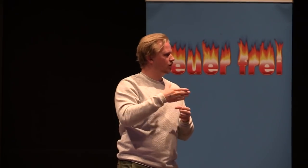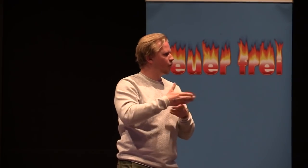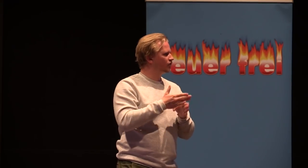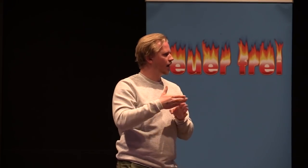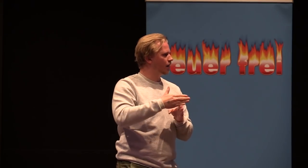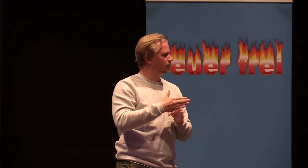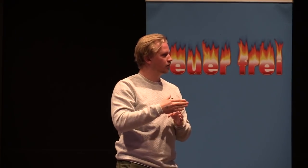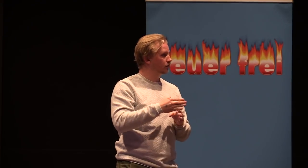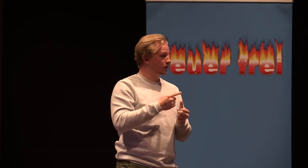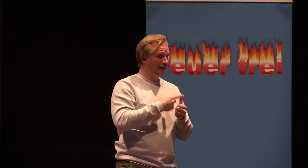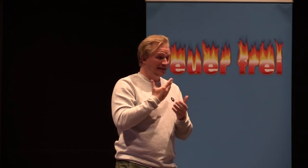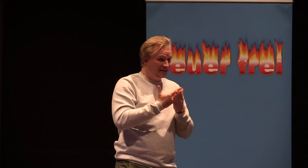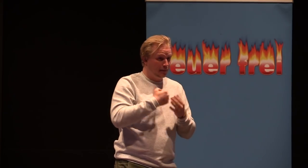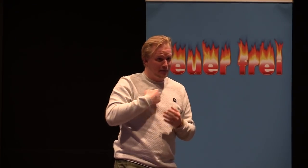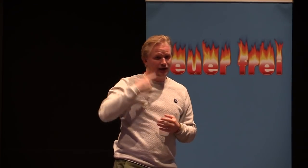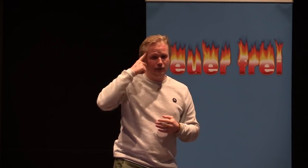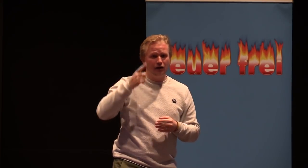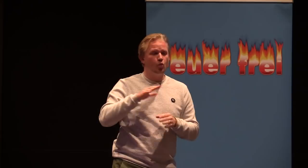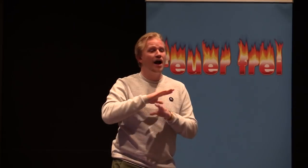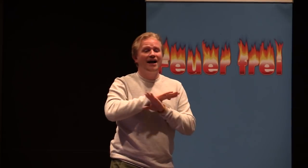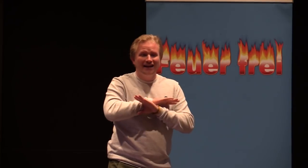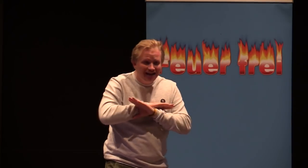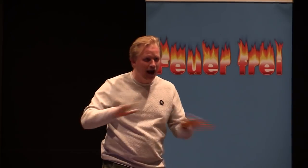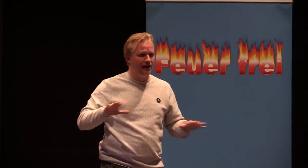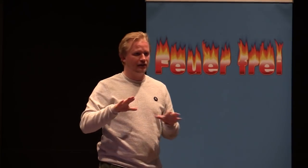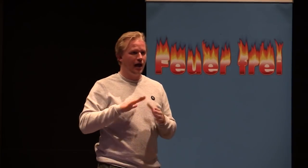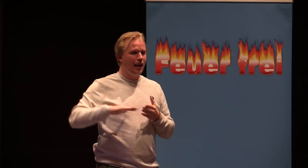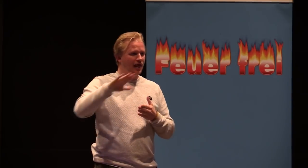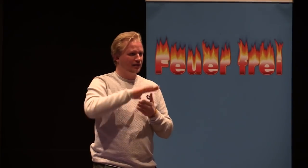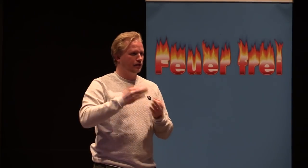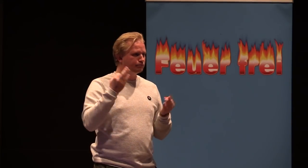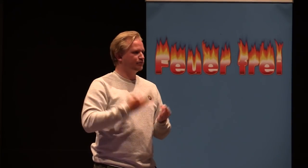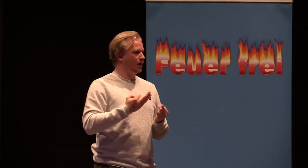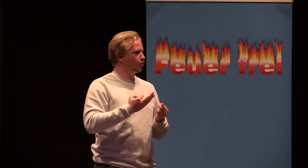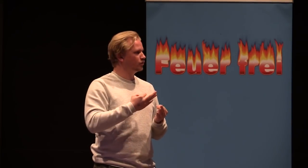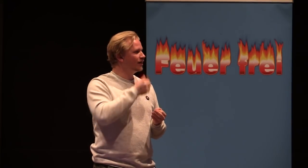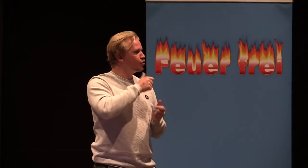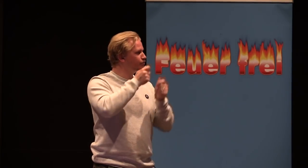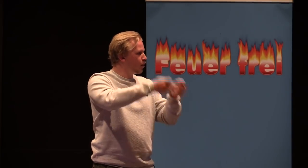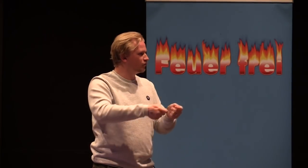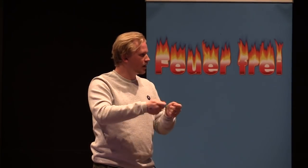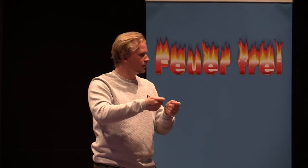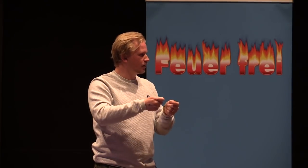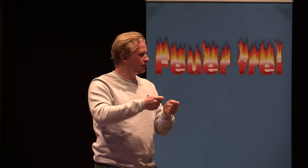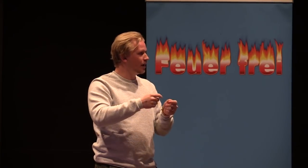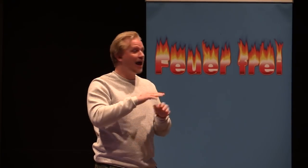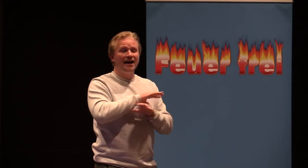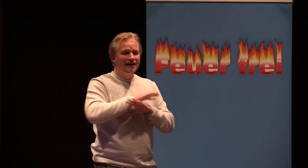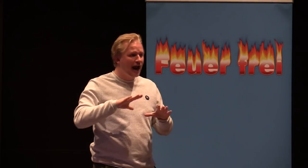natürlich diese Ehrenämter nur kurz besetzt werden. Aber trotzdem ist es wichtig, darüber hinaus dann einen Geschäftsführer zu haben, der auch